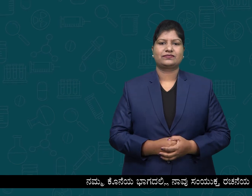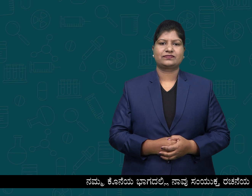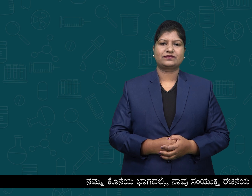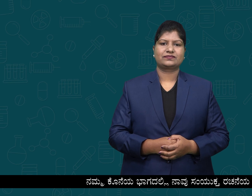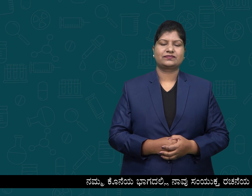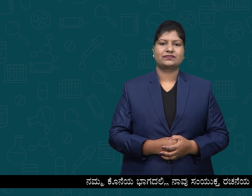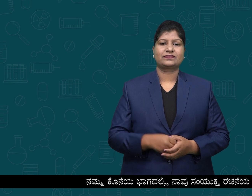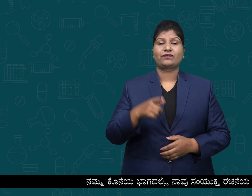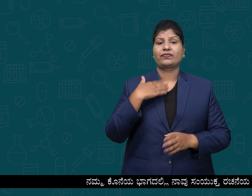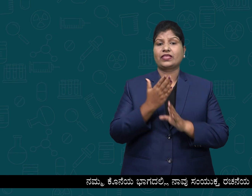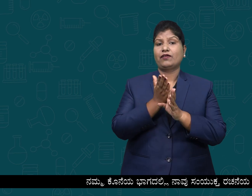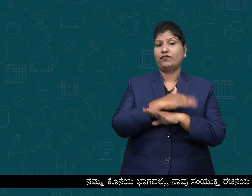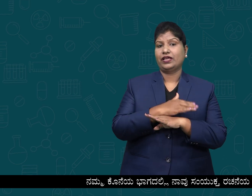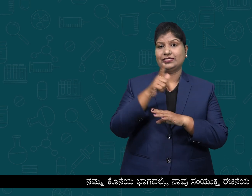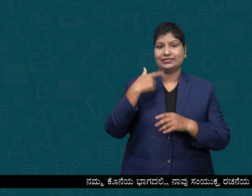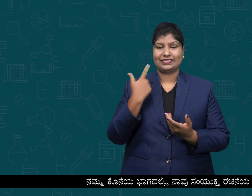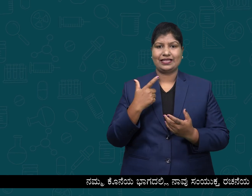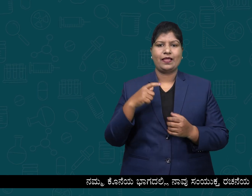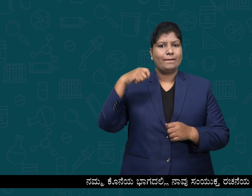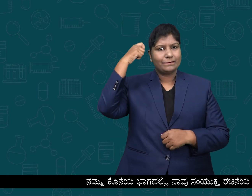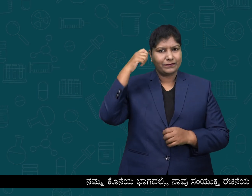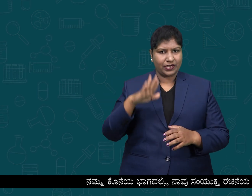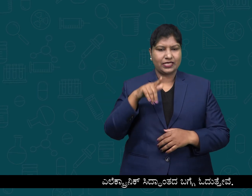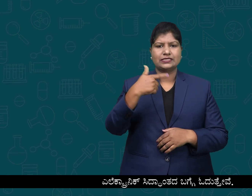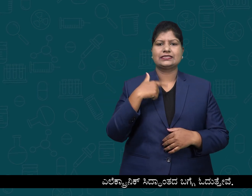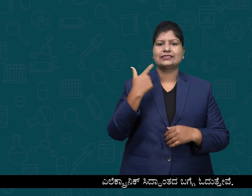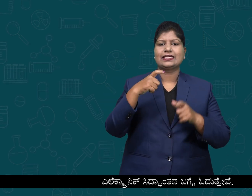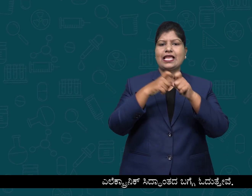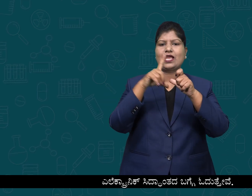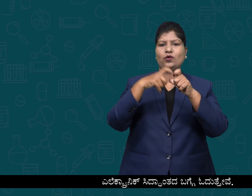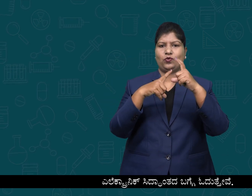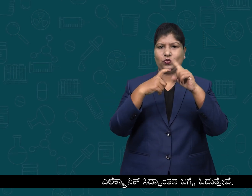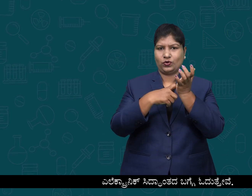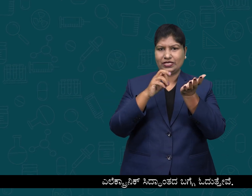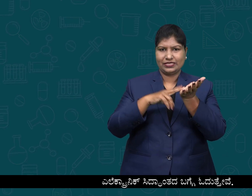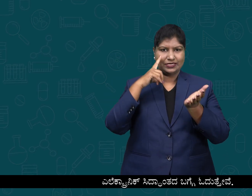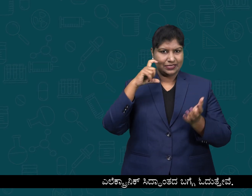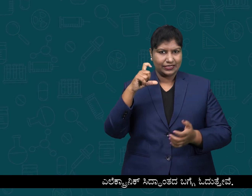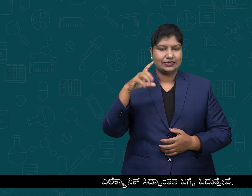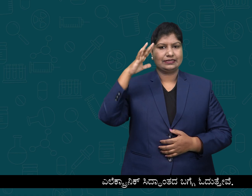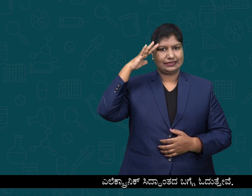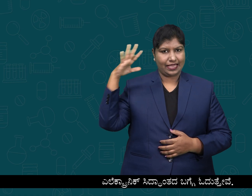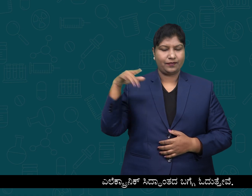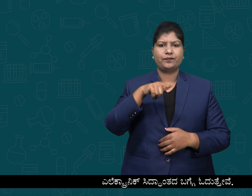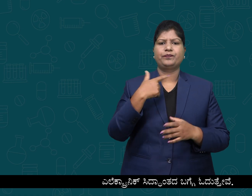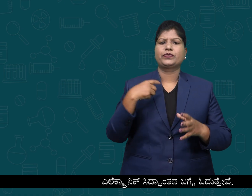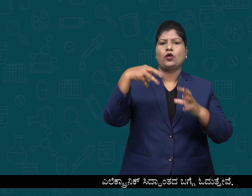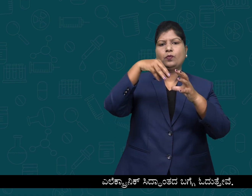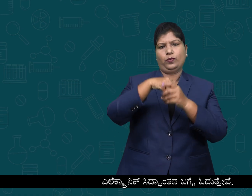ನಮ್ಮ ಕೊನೆಯ ಭಾಗದಲ್ಲಿ ನಾವು ಸಂಯುಕ್ತ ರಚನೆಯ ಎಲೆಕ್ಟ್ರಾನಿಕ್ ಸಿದ್ಧಾಂತದ ಬಗ್ಗೆ ಓದುತ್ತೇವೆ.